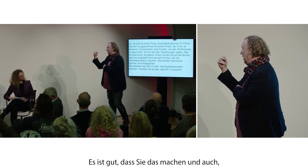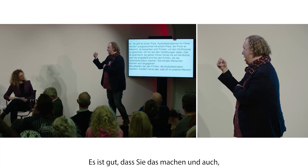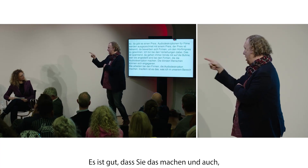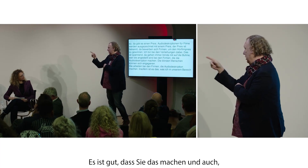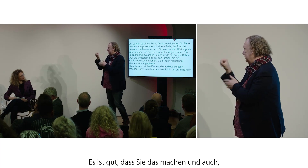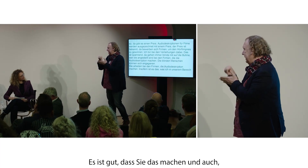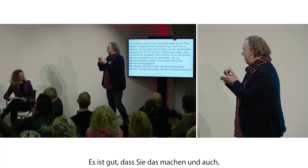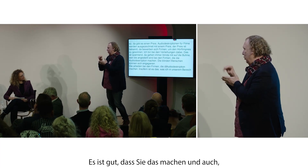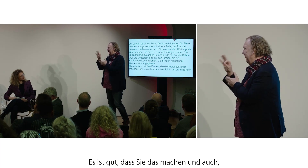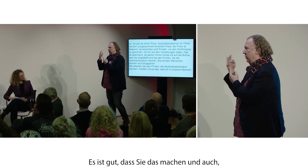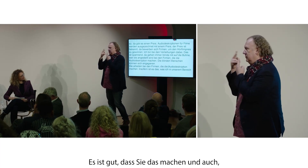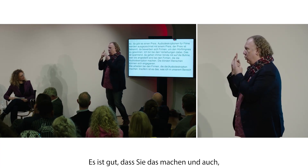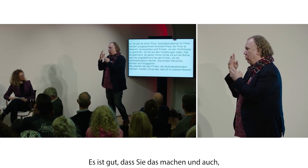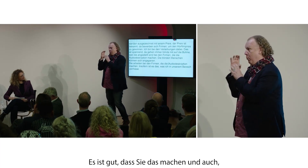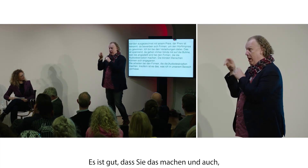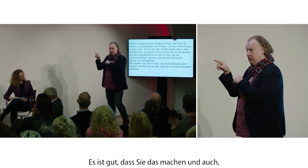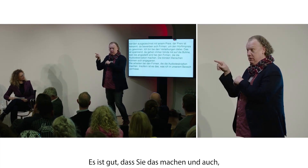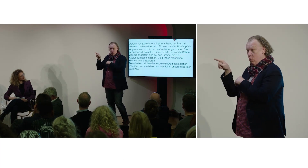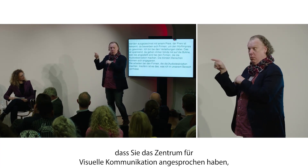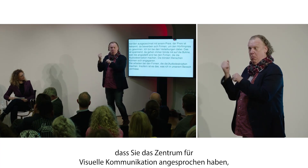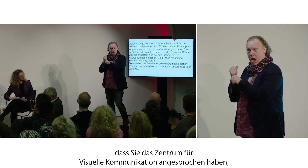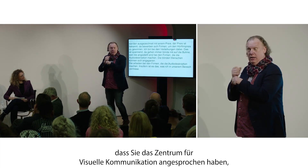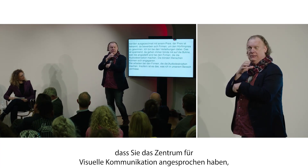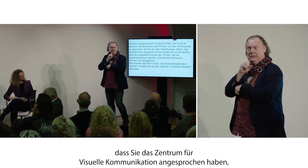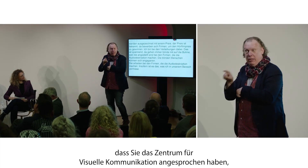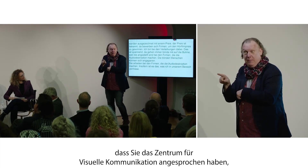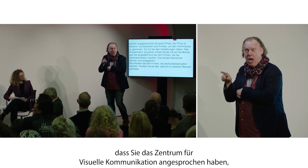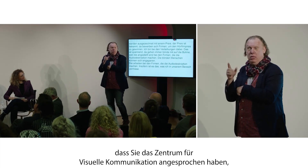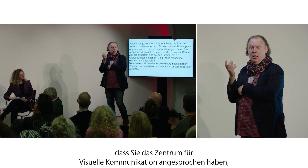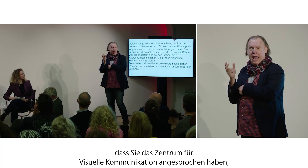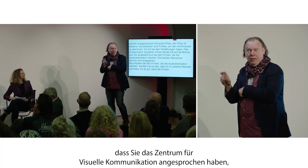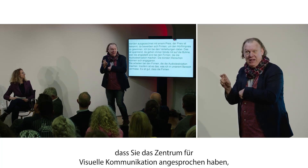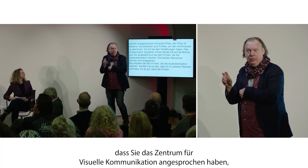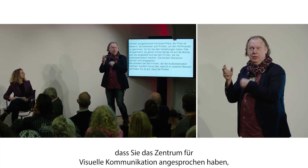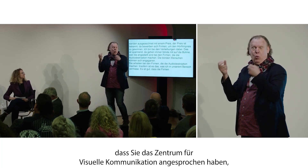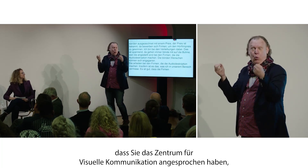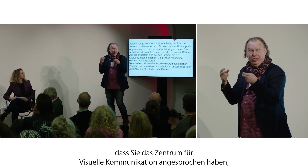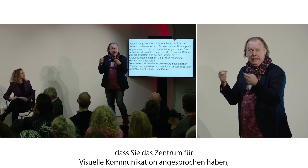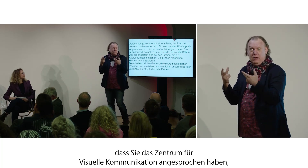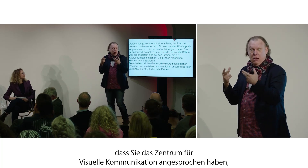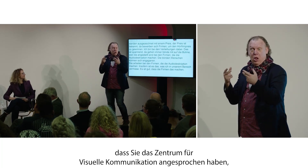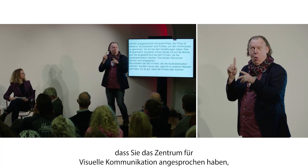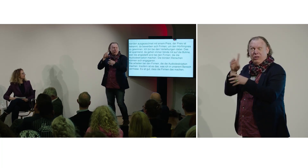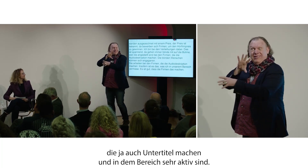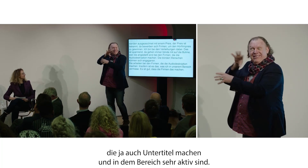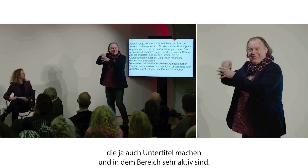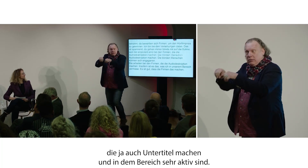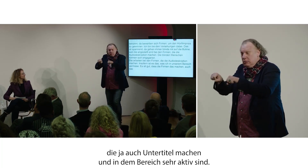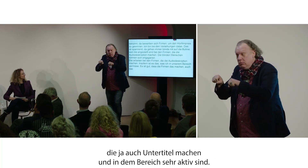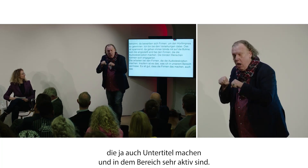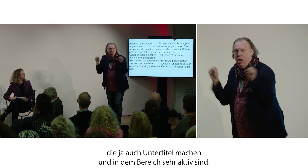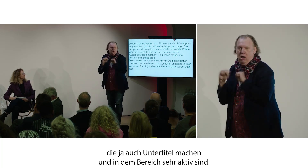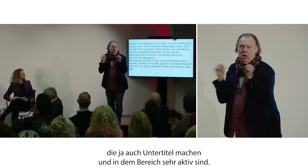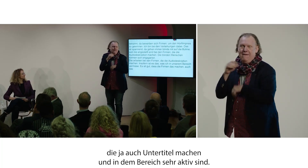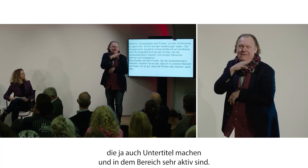es ist gut, Firmen, es ist gut, dass sie das machen und auch, dass sie auch das Zentrum für visuelle Kommunikation angesprochen haben, die ja auch